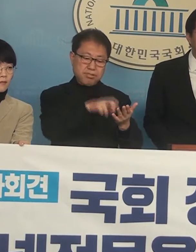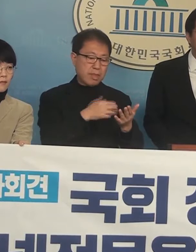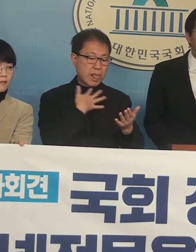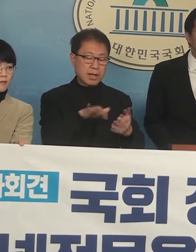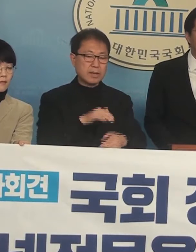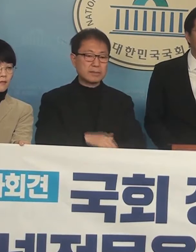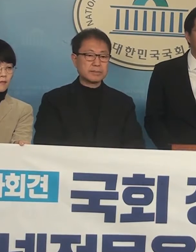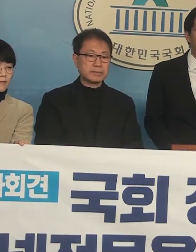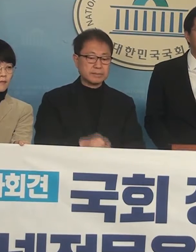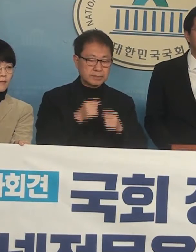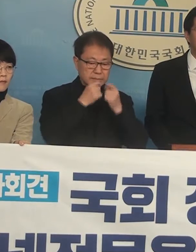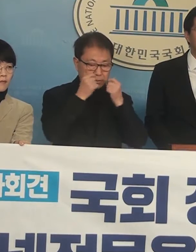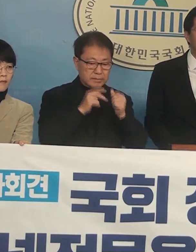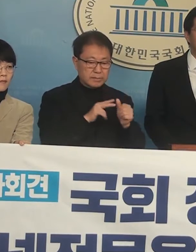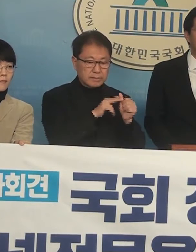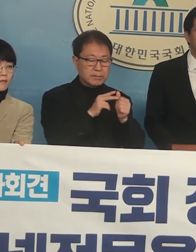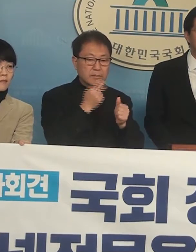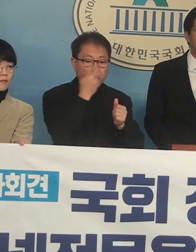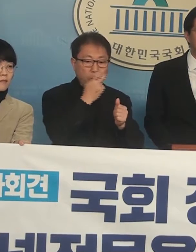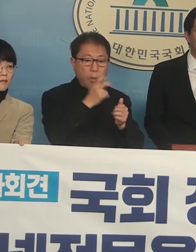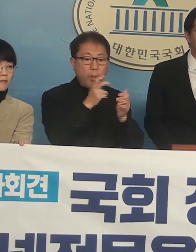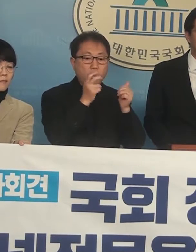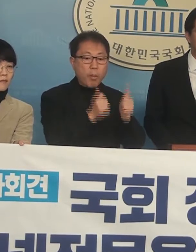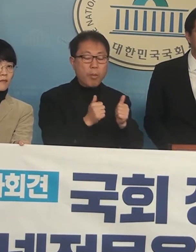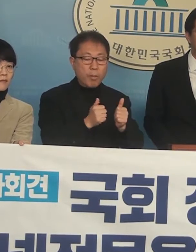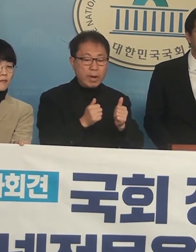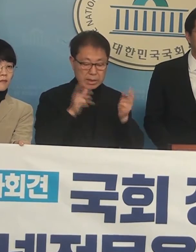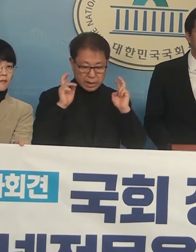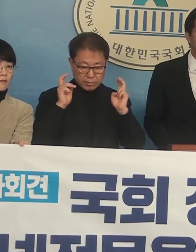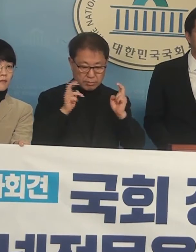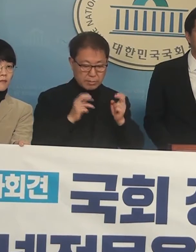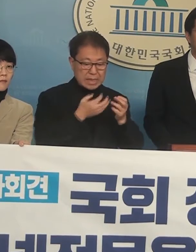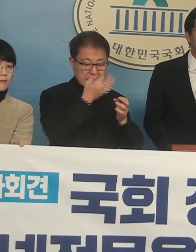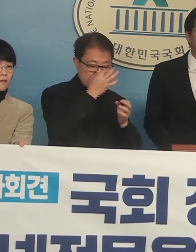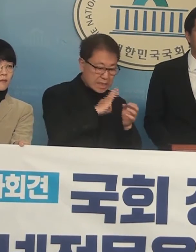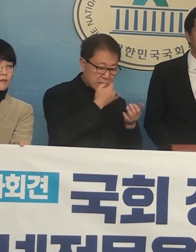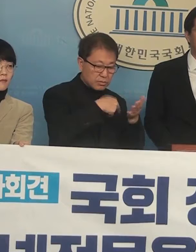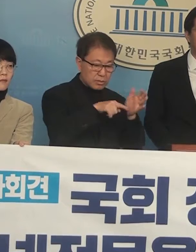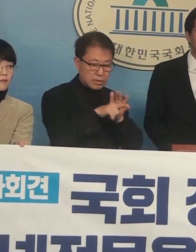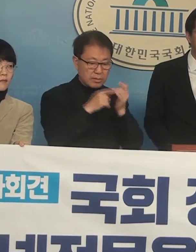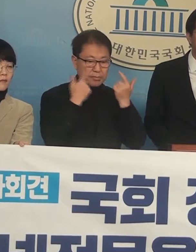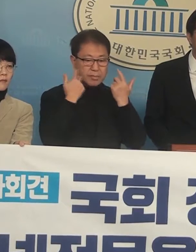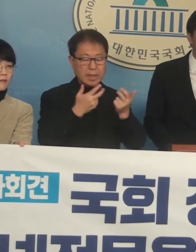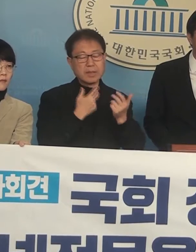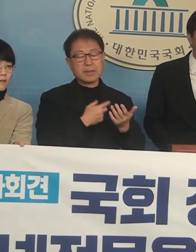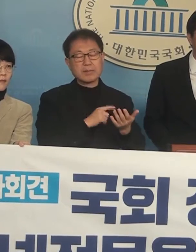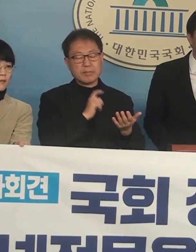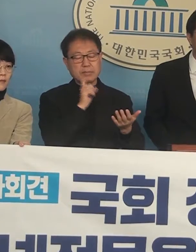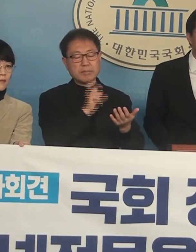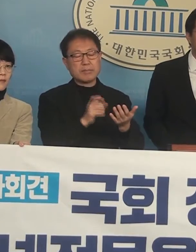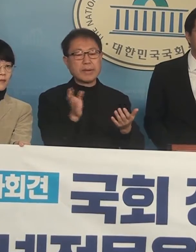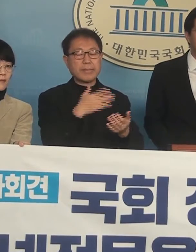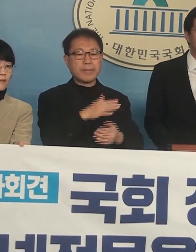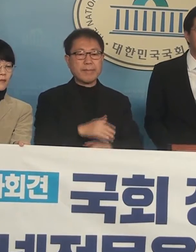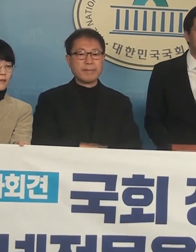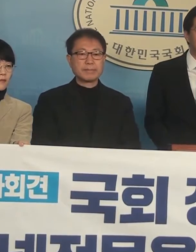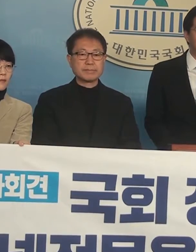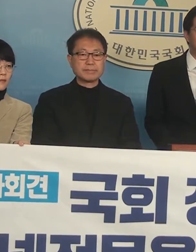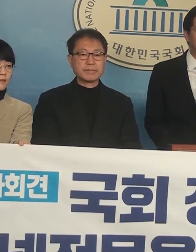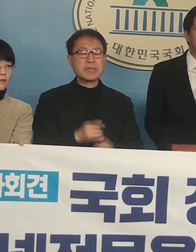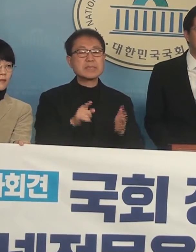아닙니다. 개인정보보호법에서는 산업적 목적에 대해서 명확하게 명시하고 있지도 않습니다.